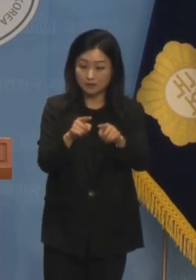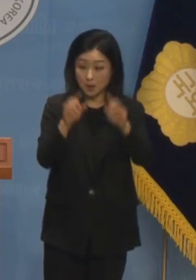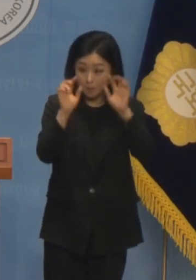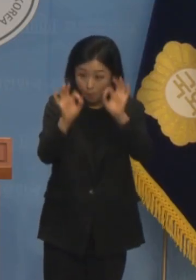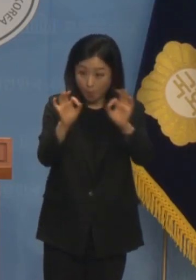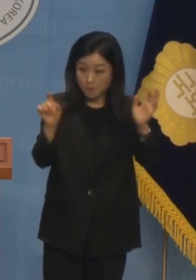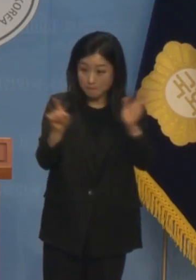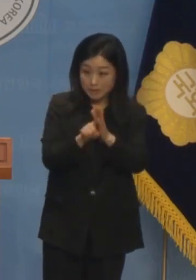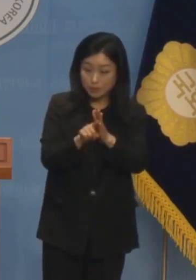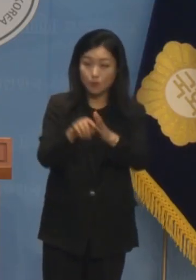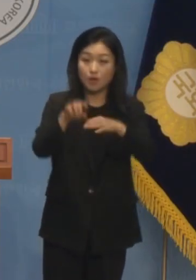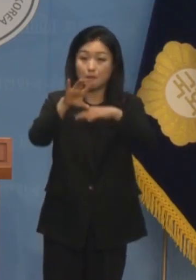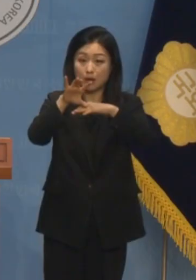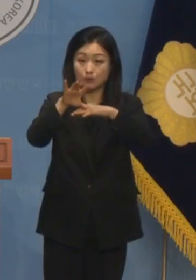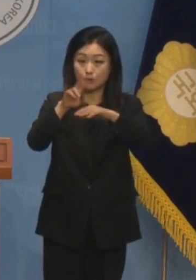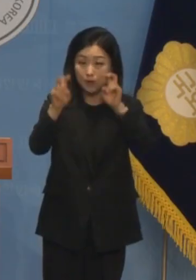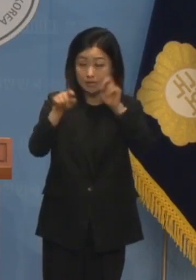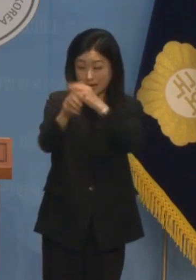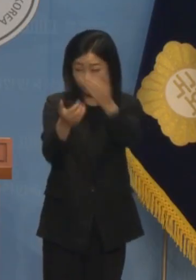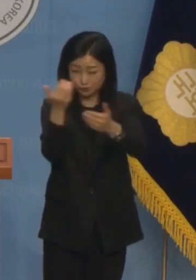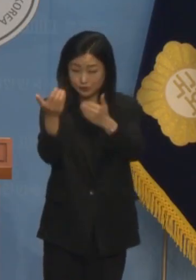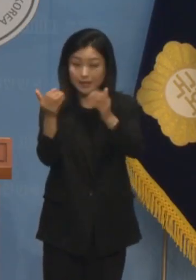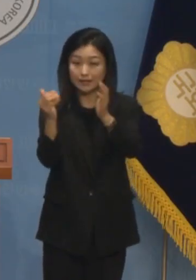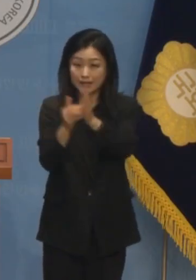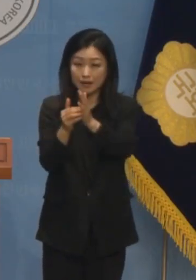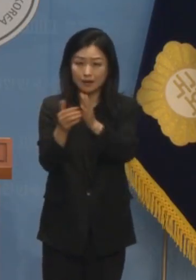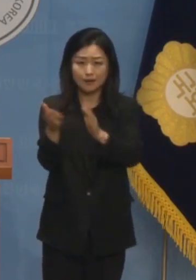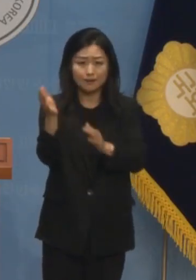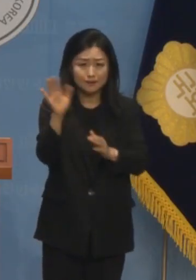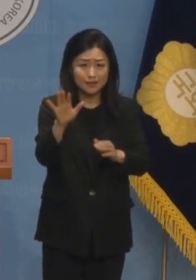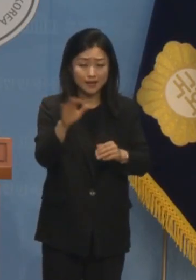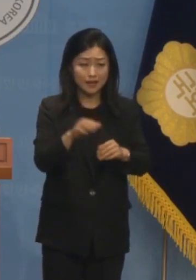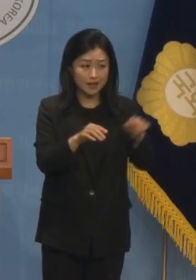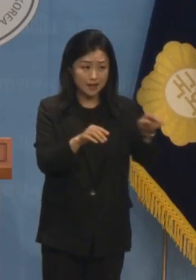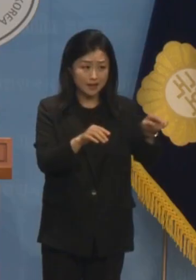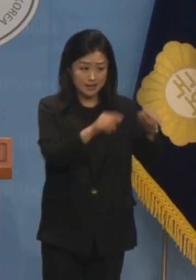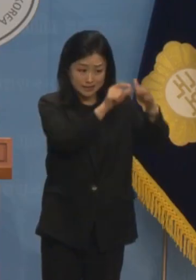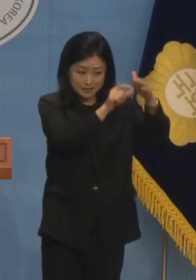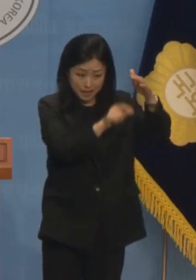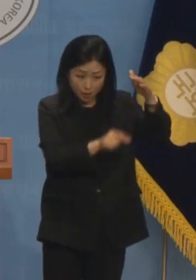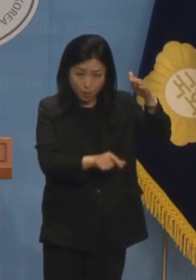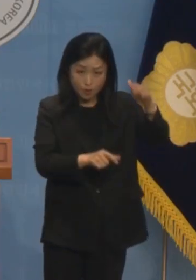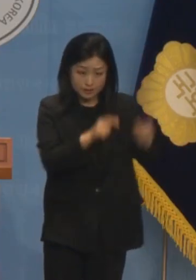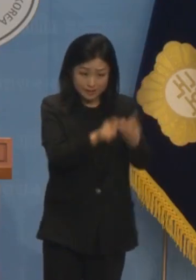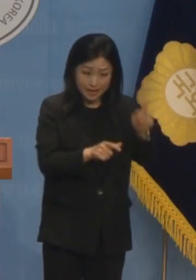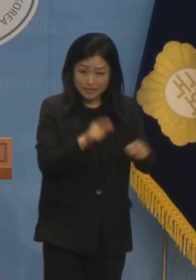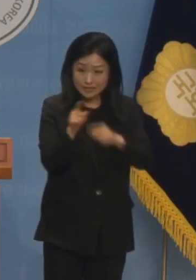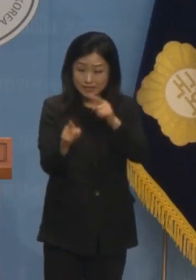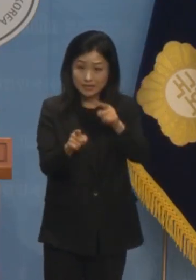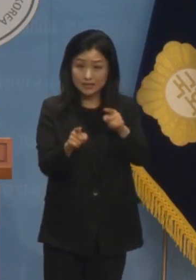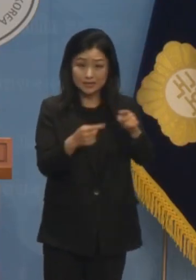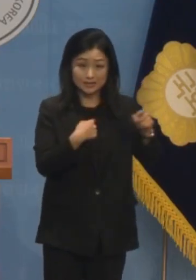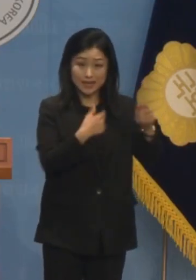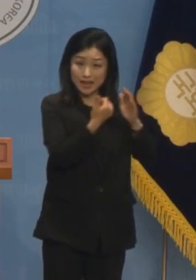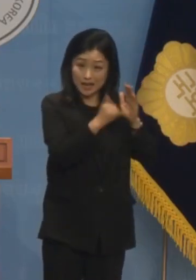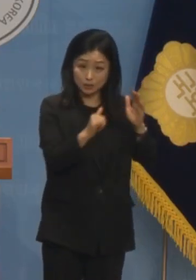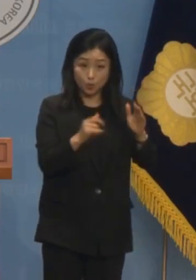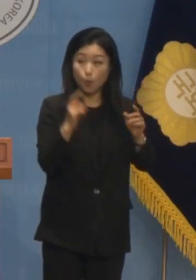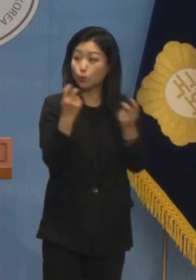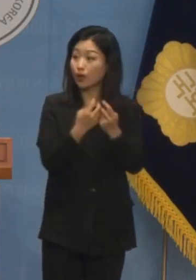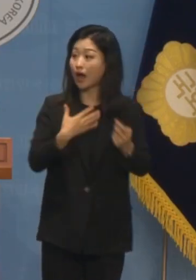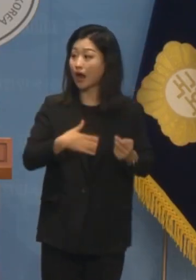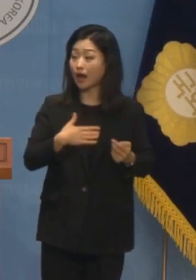언론에 제보한 직원이 누군지 찾아달라고 수사를 의뢰한 것입니다. 공익 제보자,